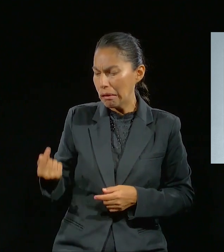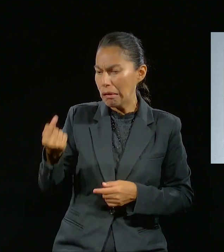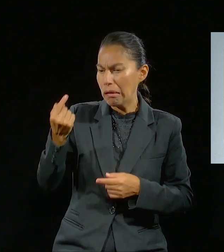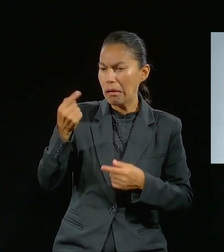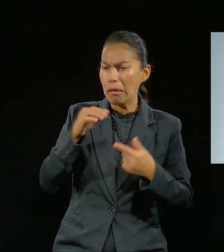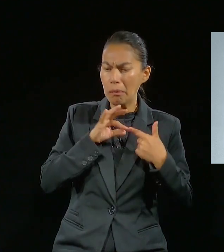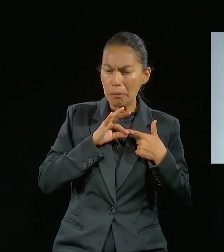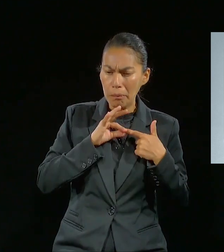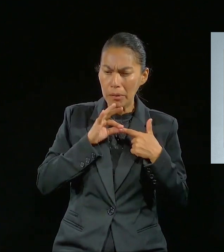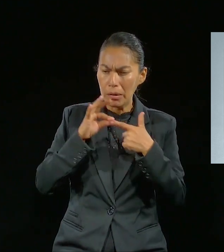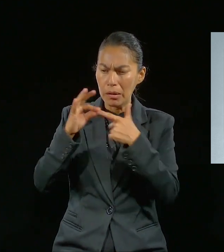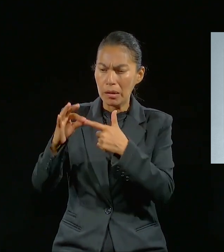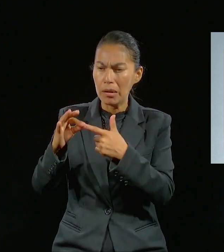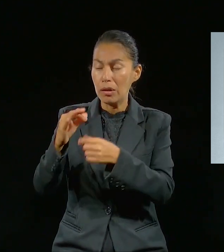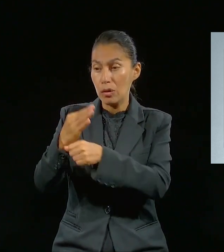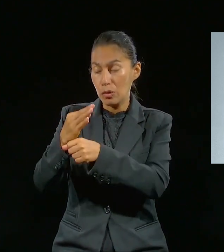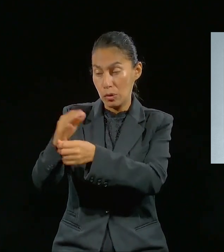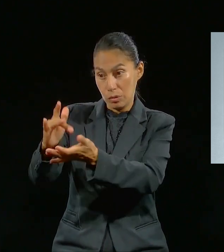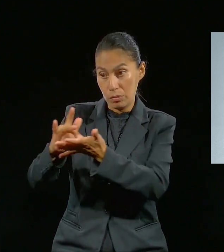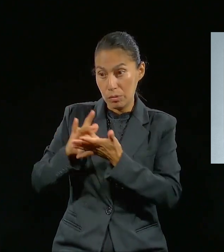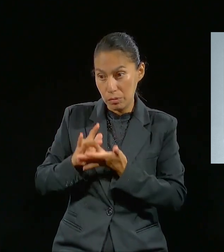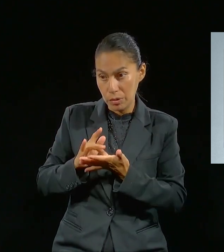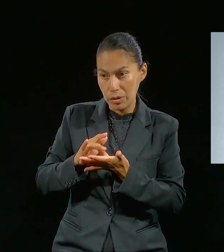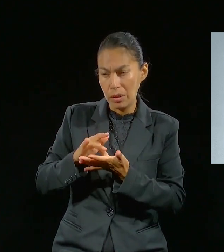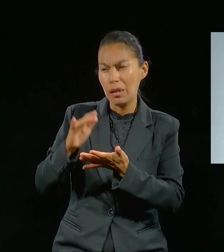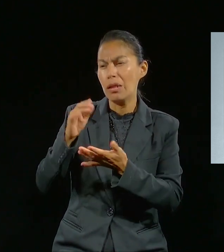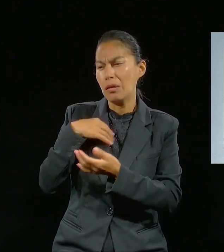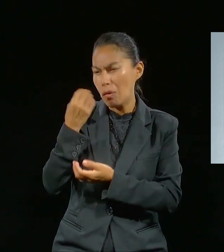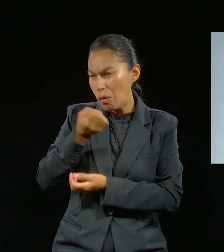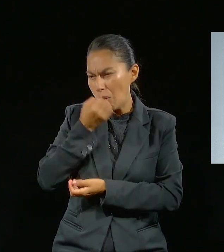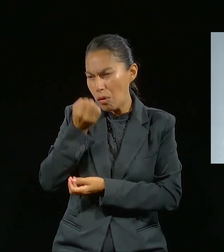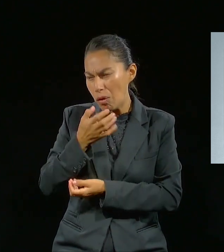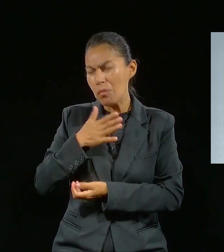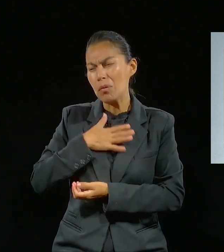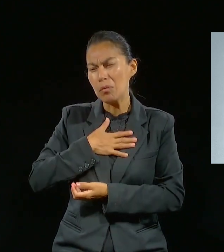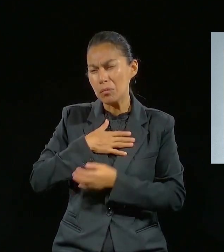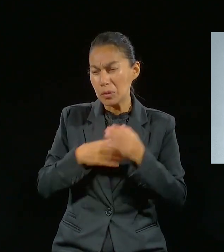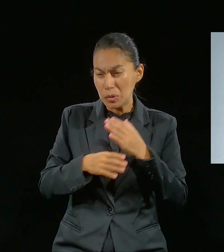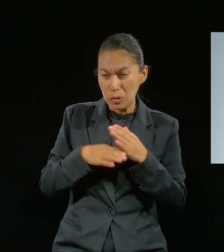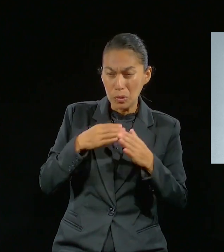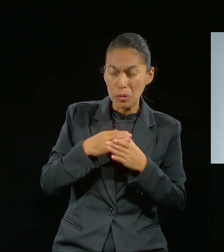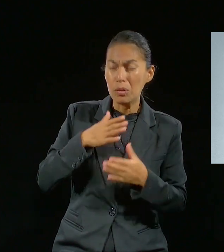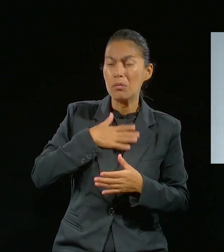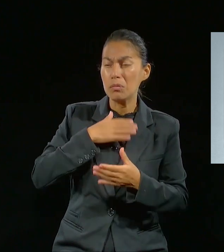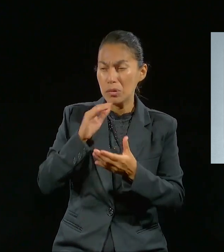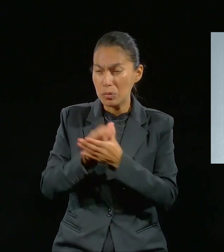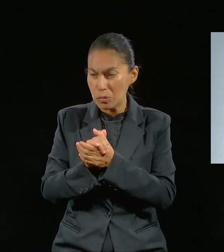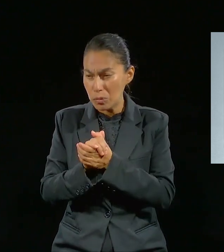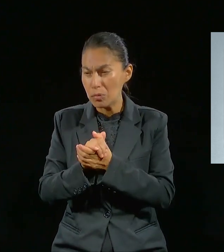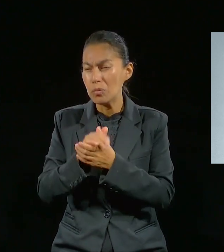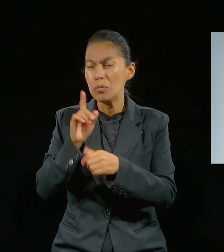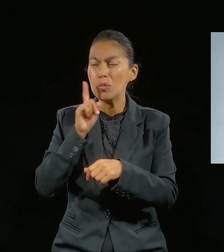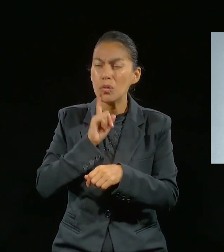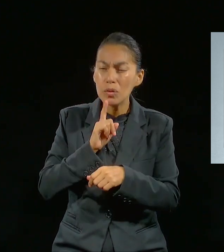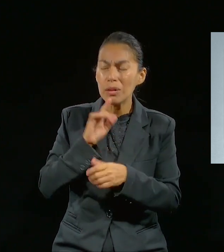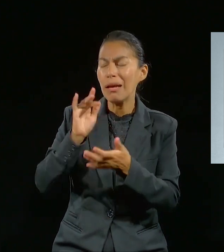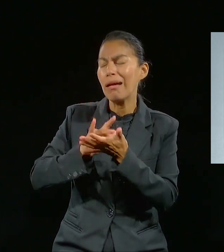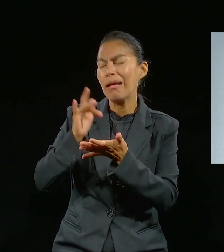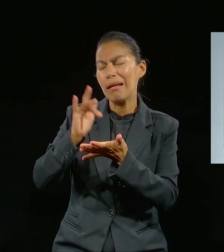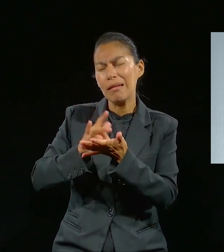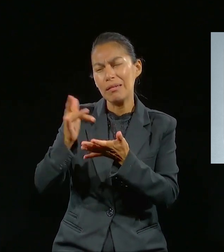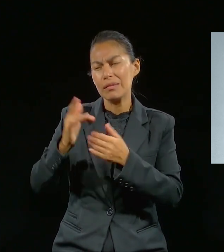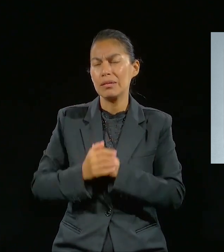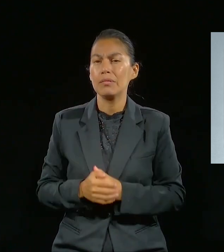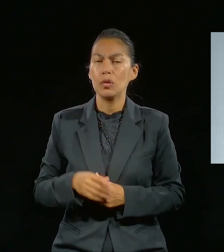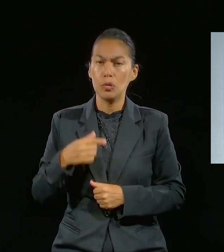guiaste. Por eso estoy aquí, ahora me estás apoyando, me dice. Ahora Amén. estás orando por mi esposa. Entonces